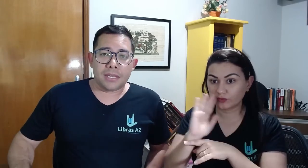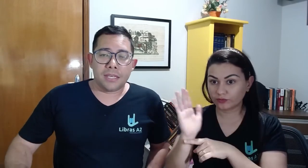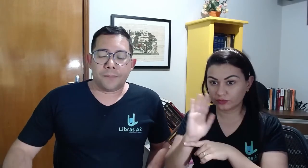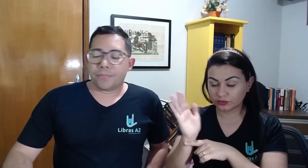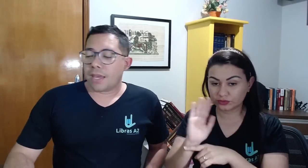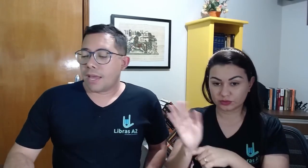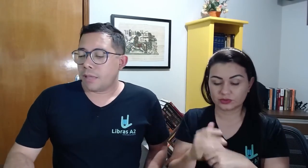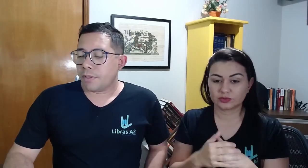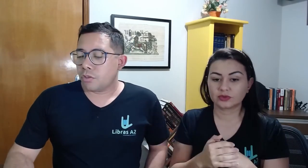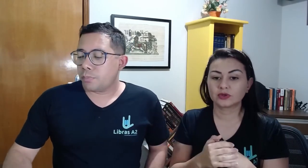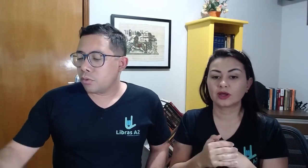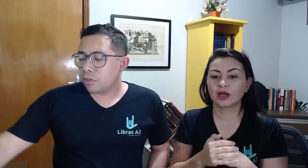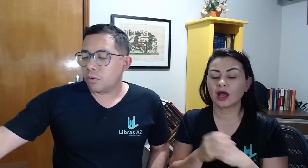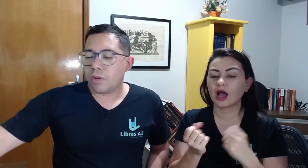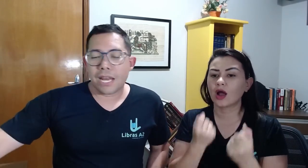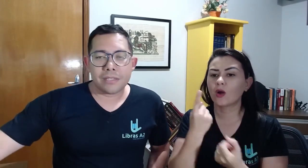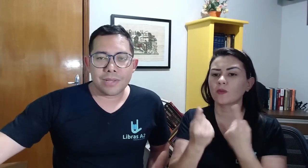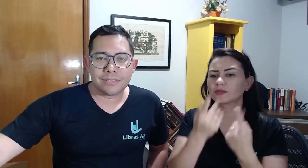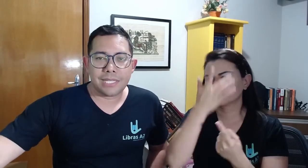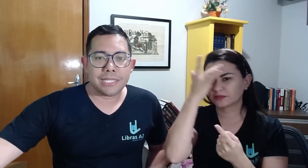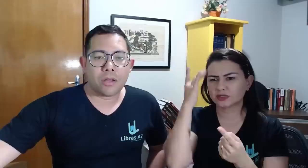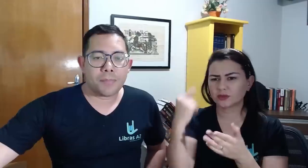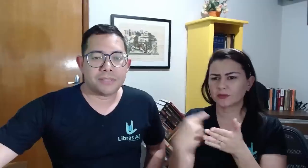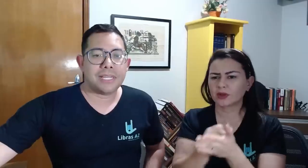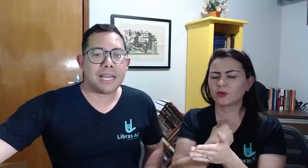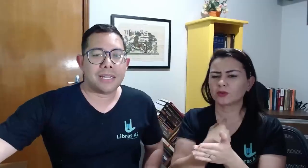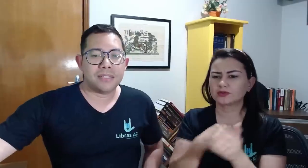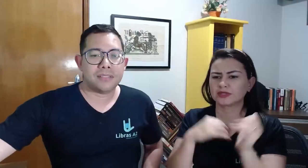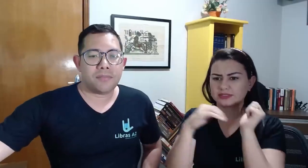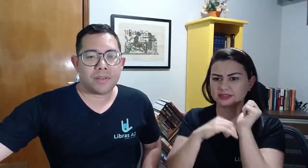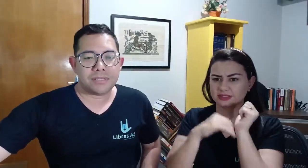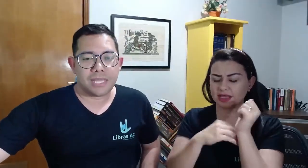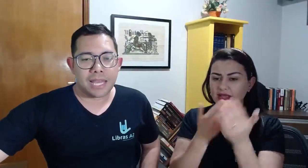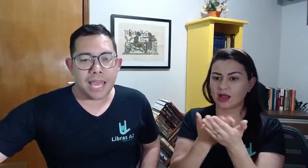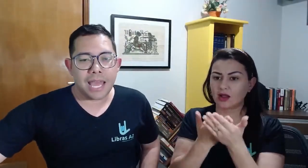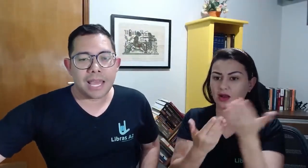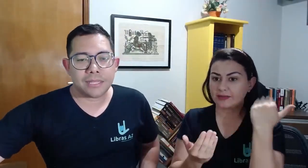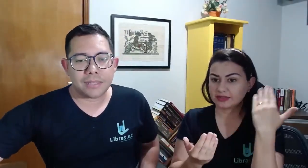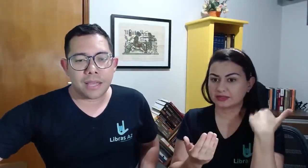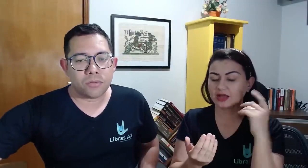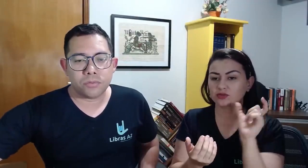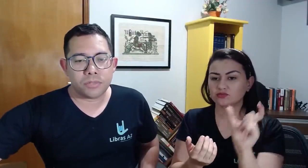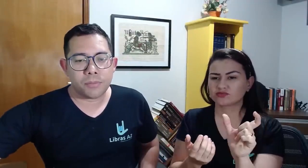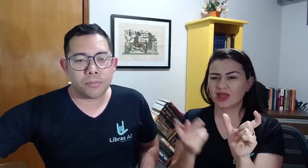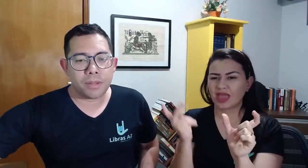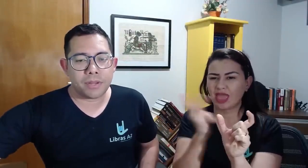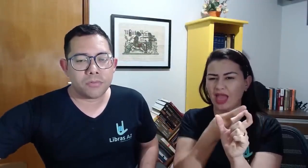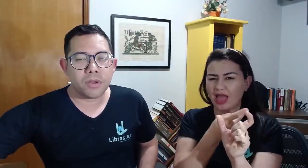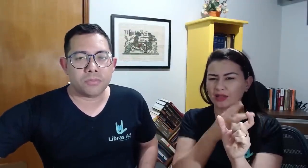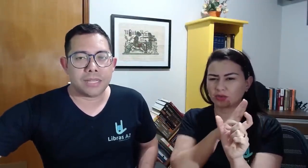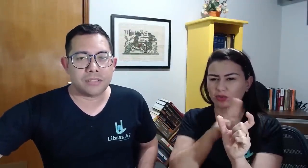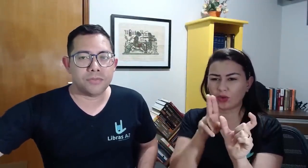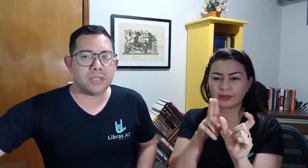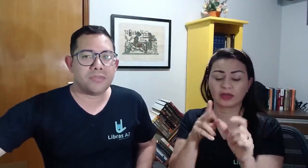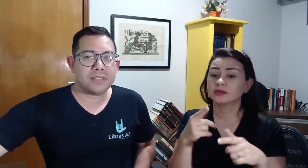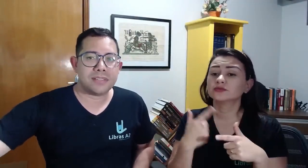que tem pessoas perguntando com relação à senha da aula passada, que escreveram a senha errada, tal. Não tem problema nenhum não, tá? Se você fez a